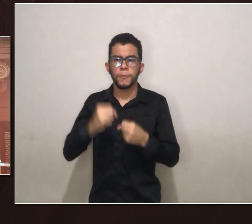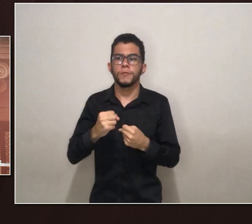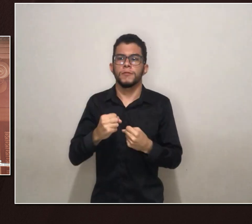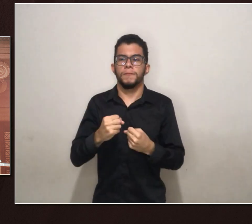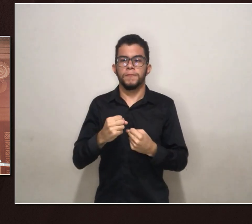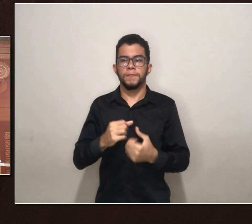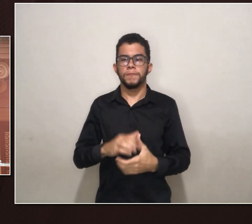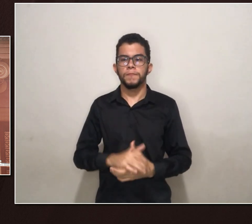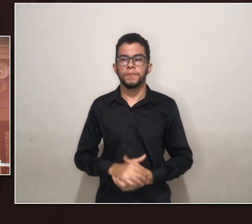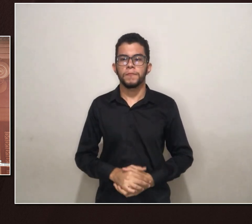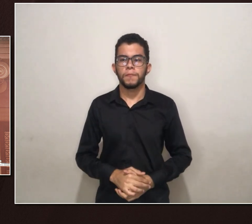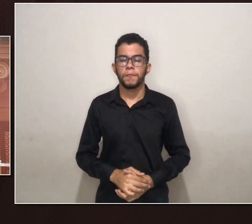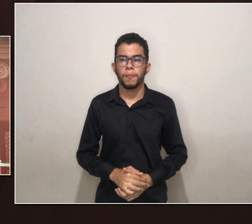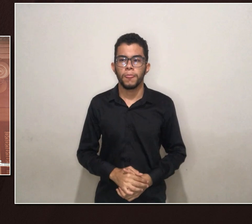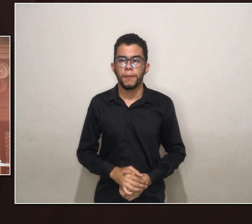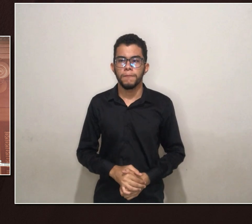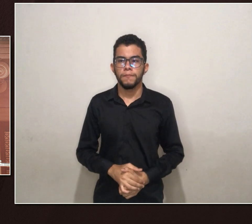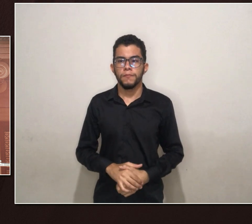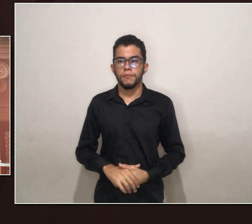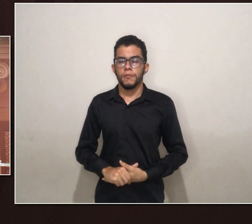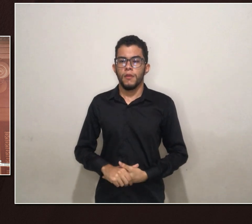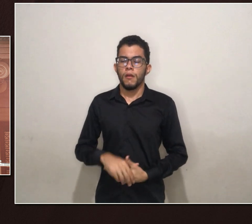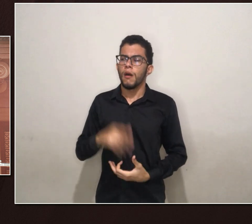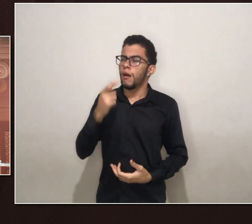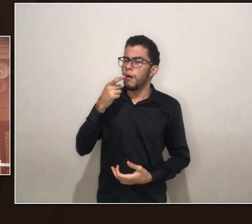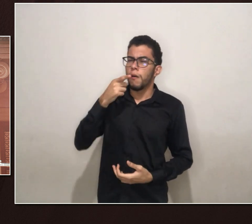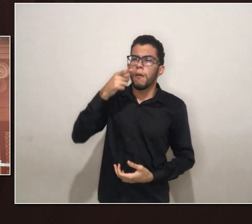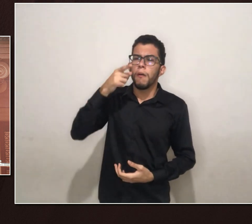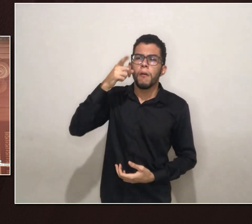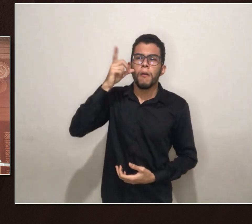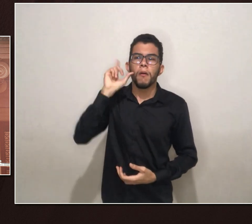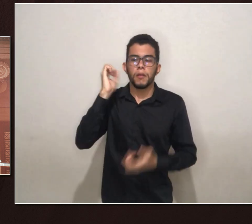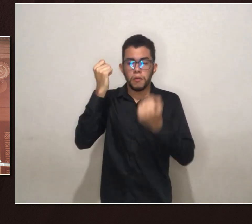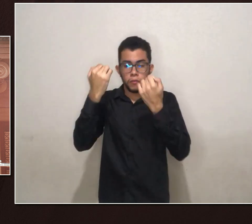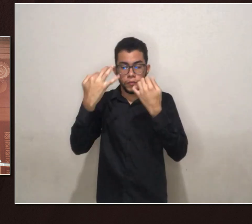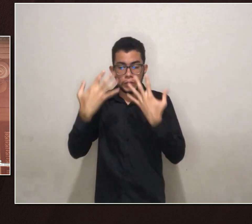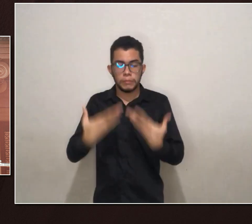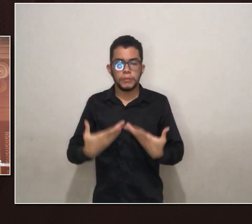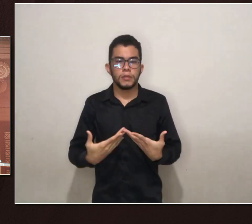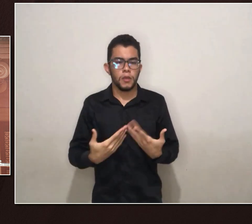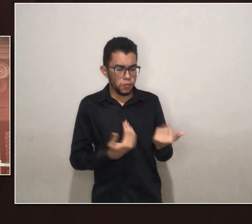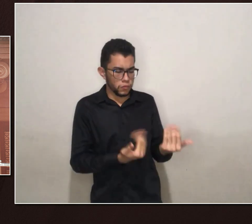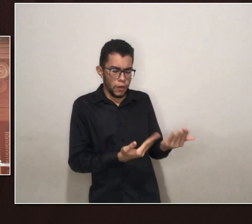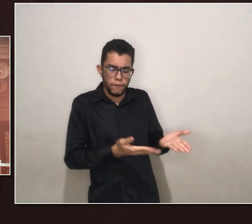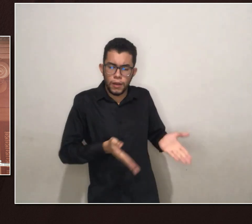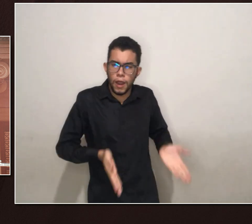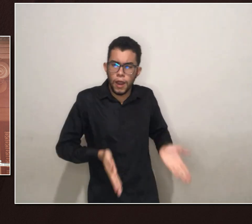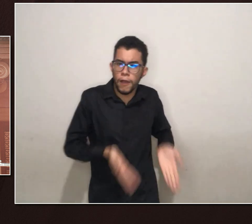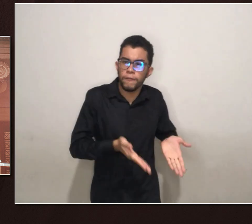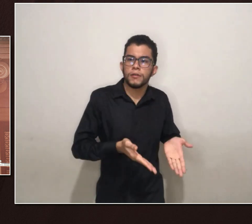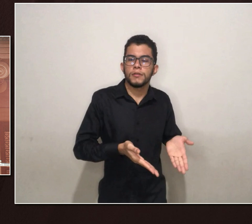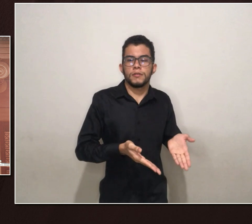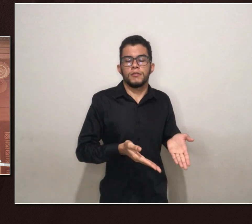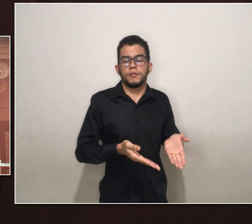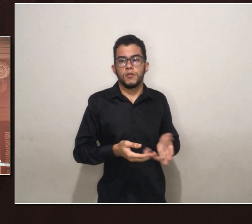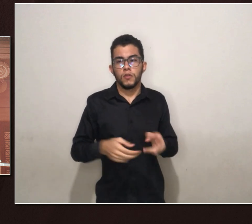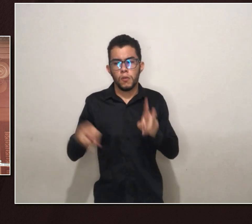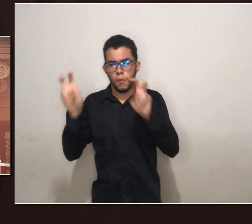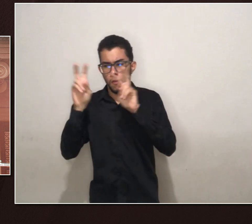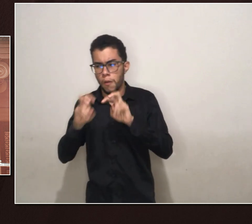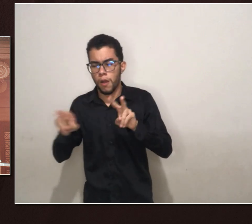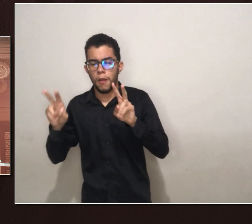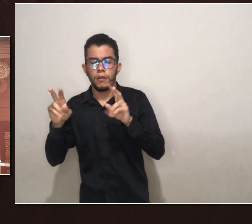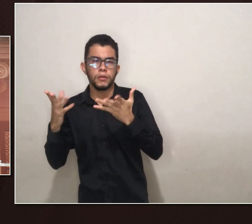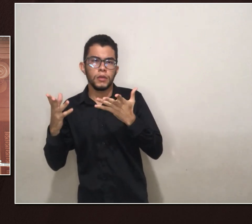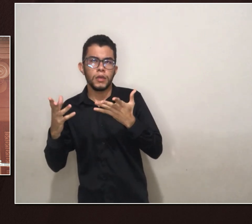jovens do Avança Jovem que nós não precisamos saber falar muita coisa, sermos eloquentes